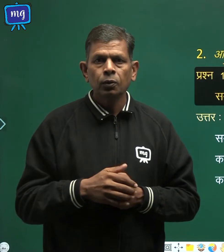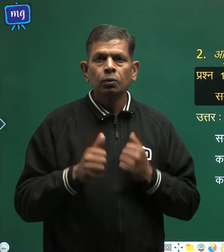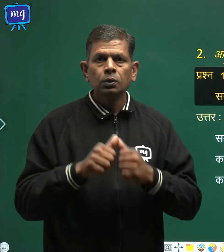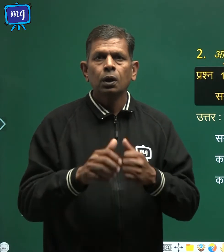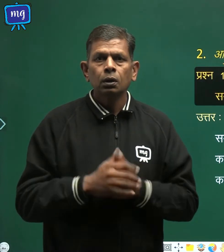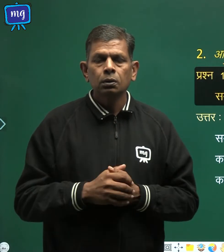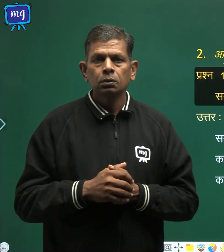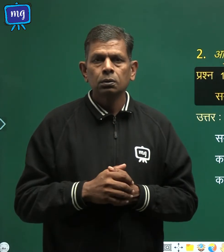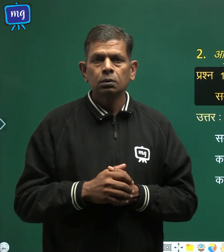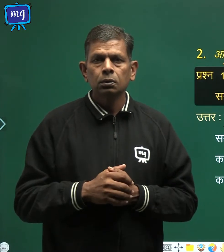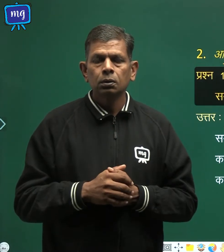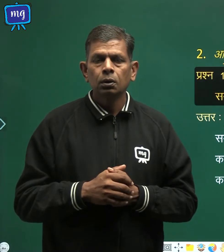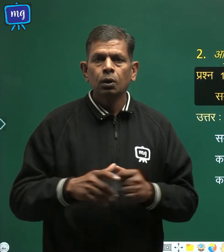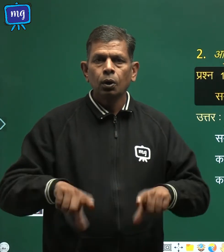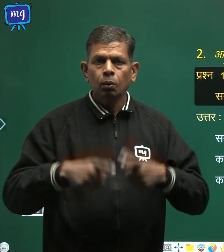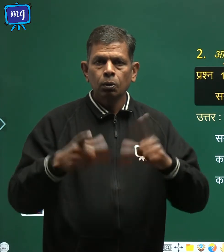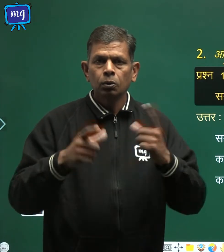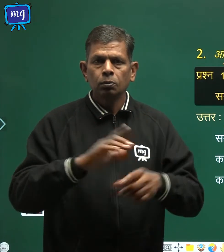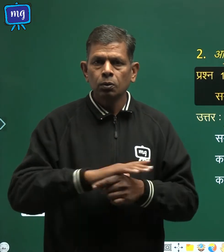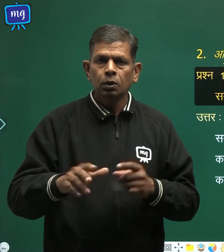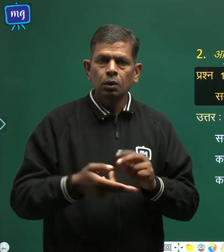उत्तर, वनोन्मूलन का